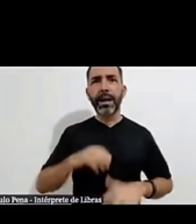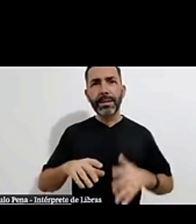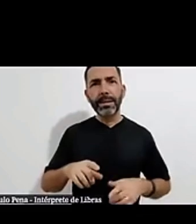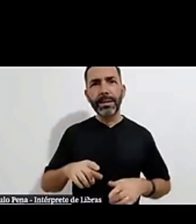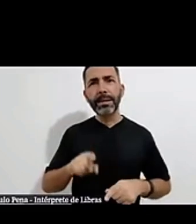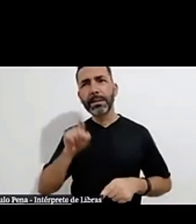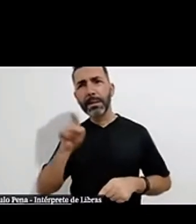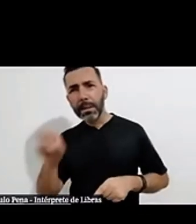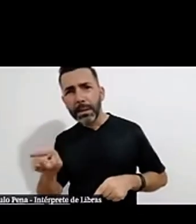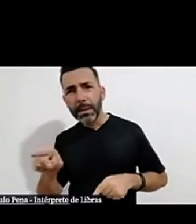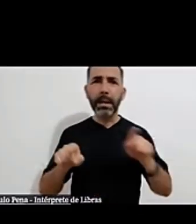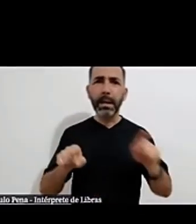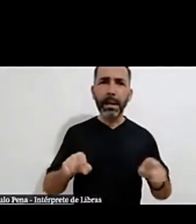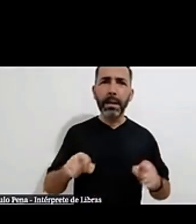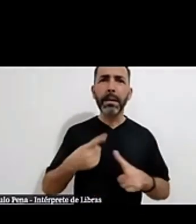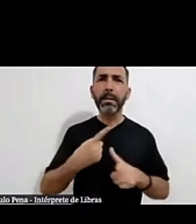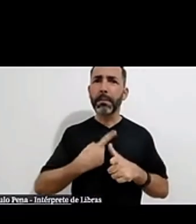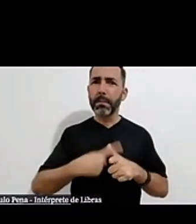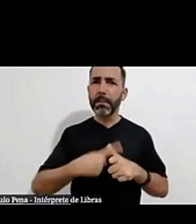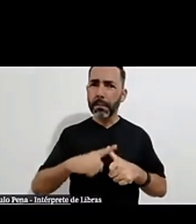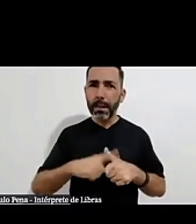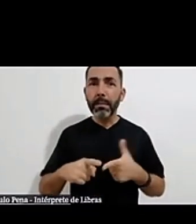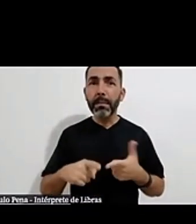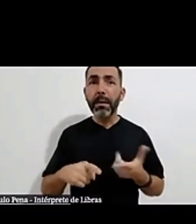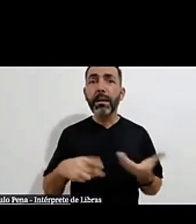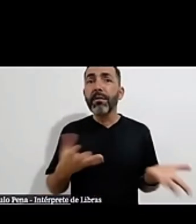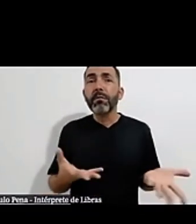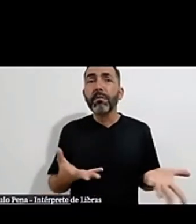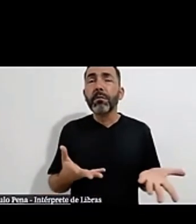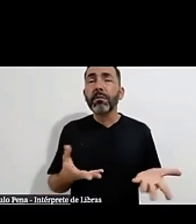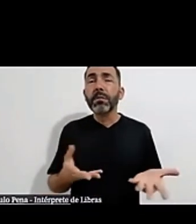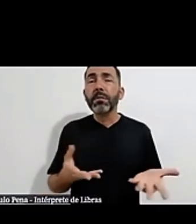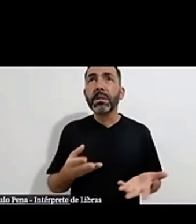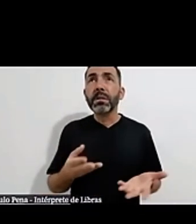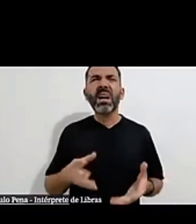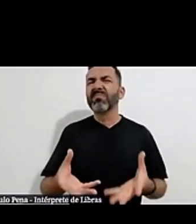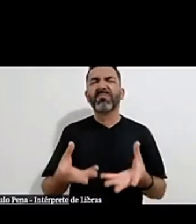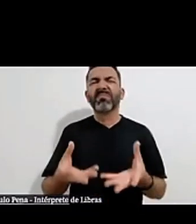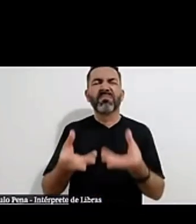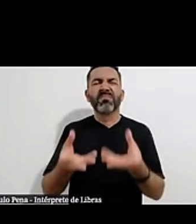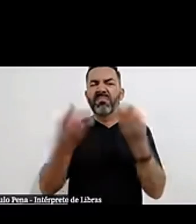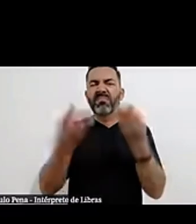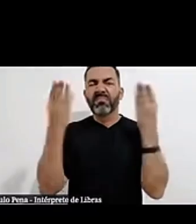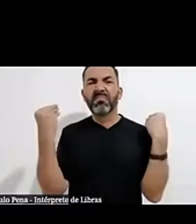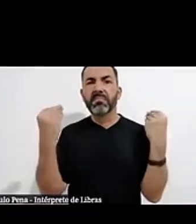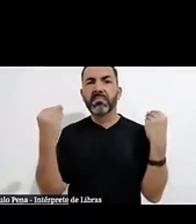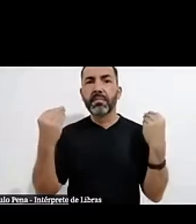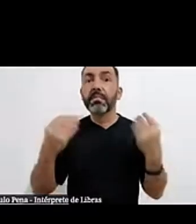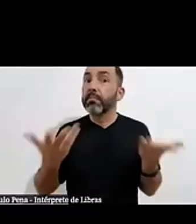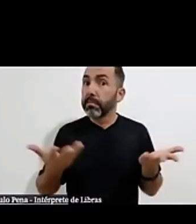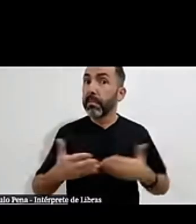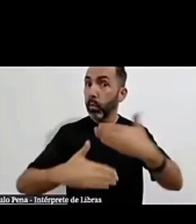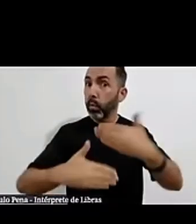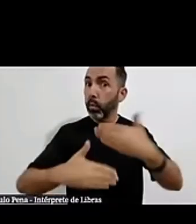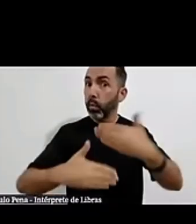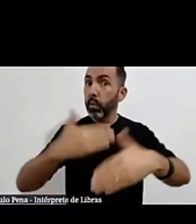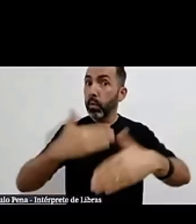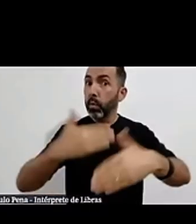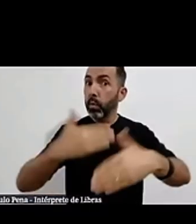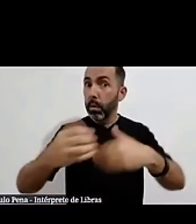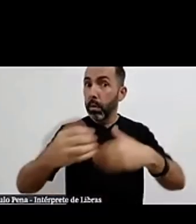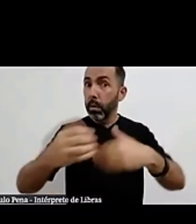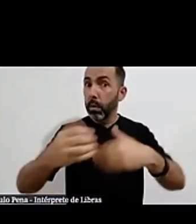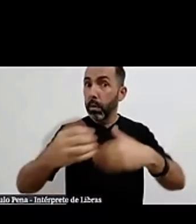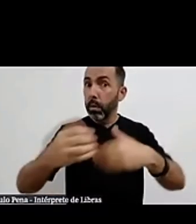outra acolá, e a pessoa vai passando sem se atentar que alguma coisa pode estar sendo